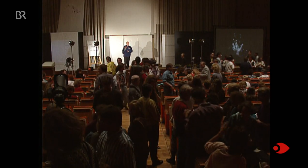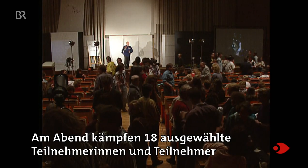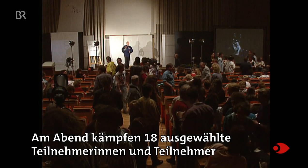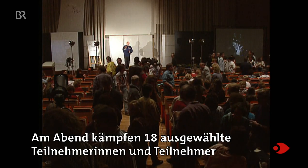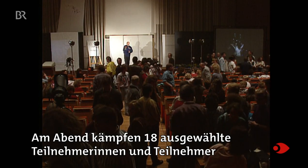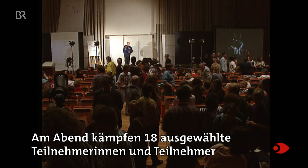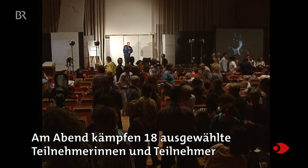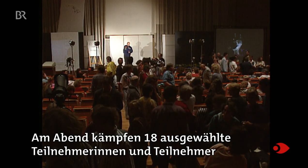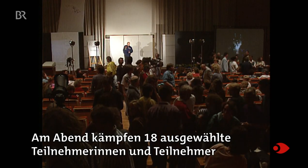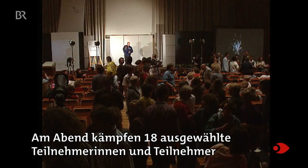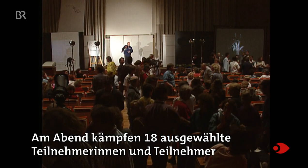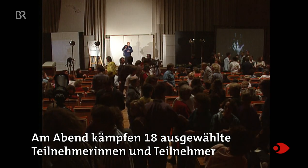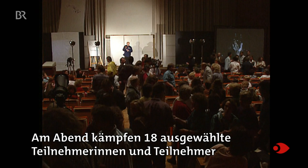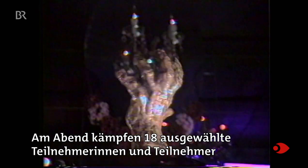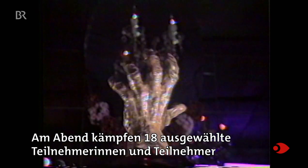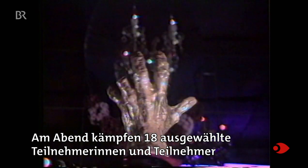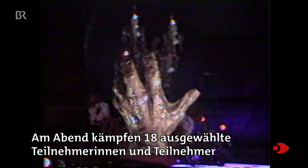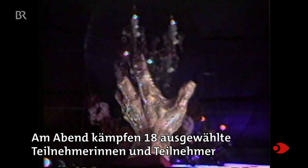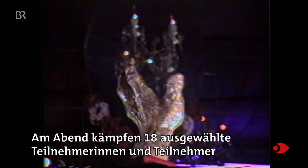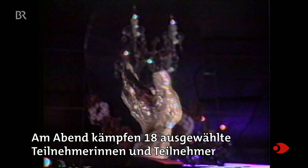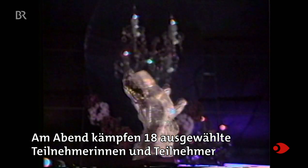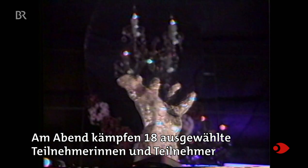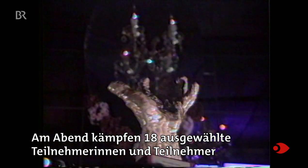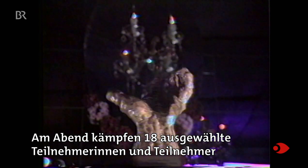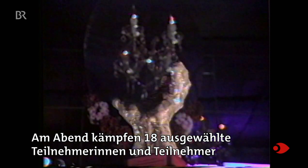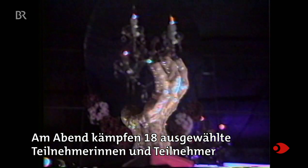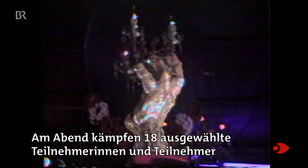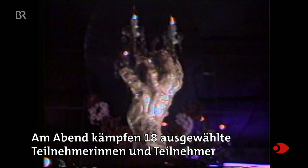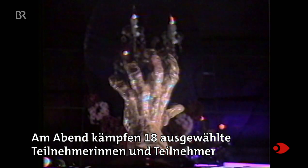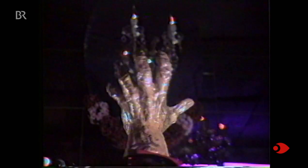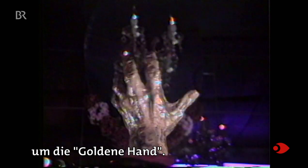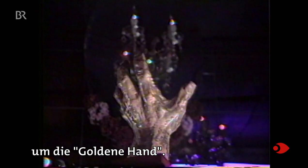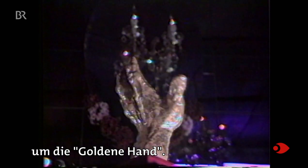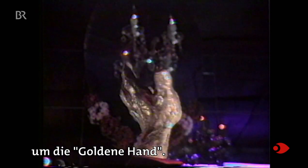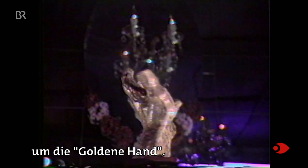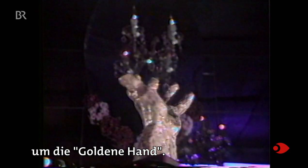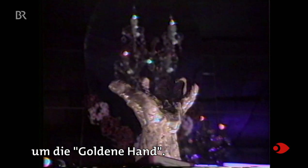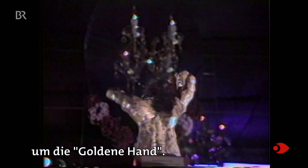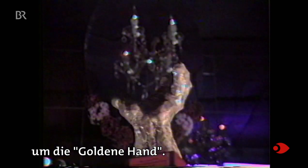Am Abend kämpfen 18 ausgewählte Teilnehmer und Teilnehmerinnen um die goldene Hand.